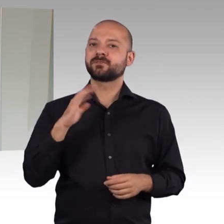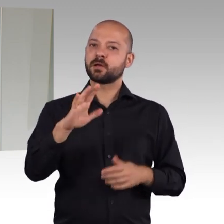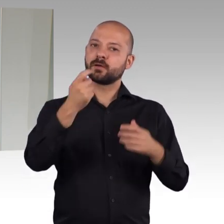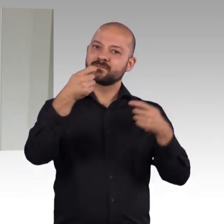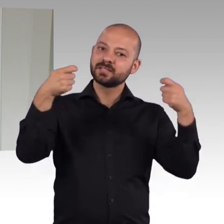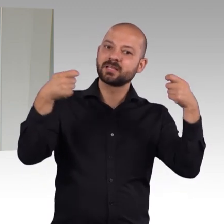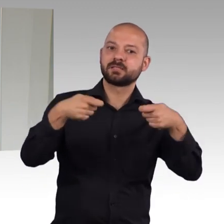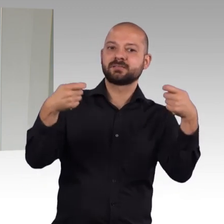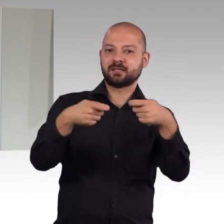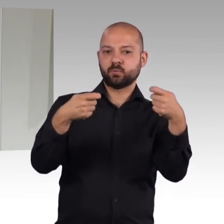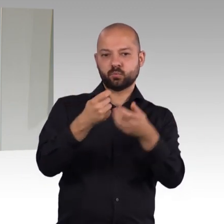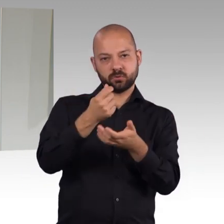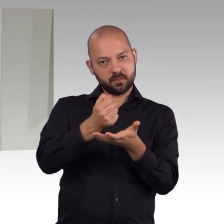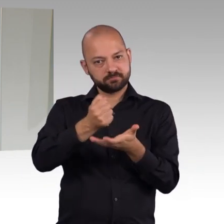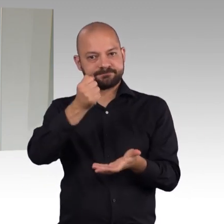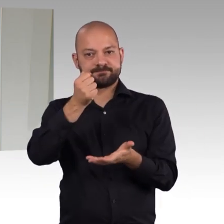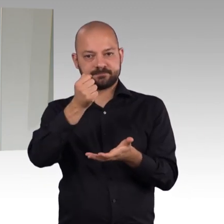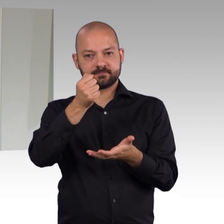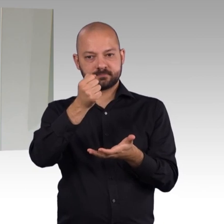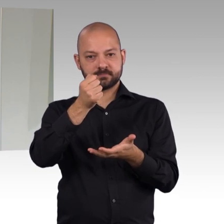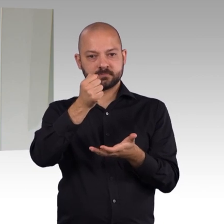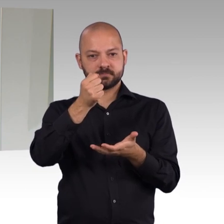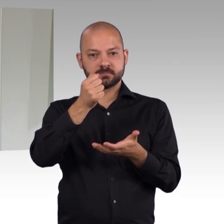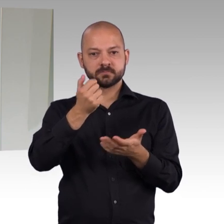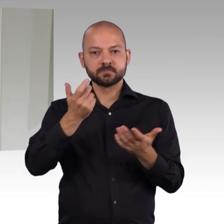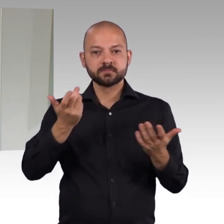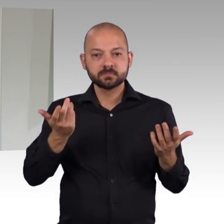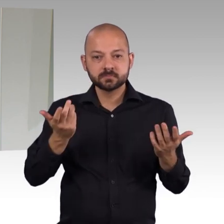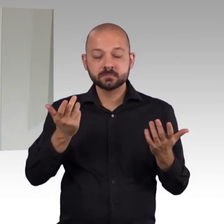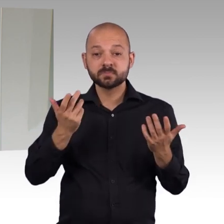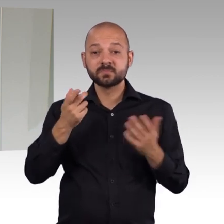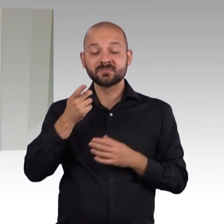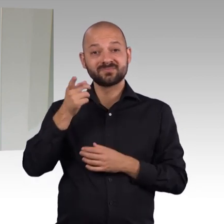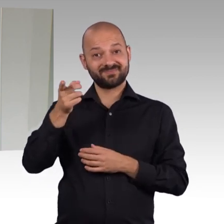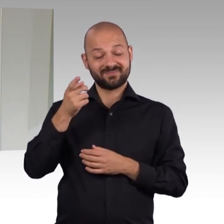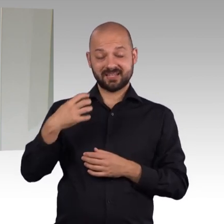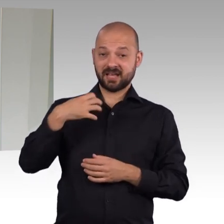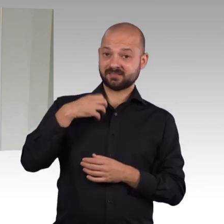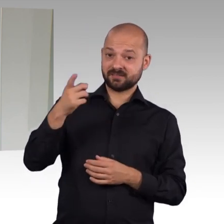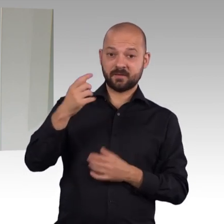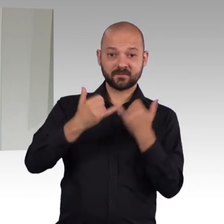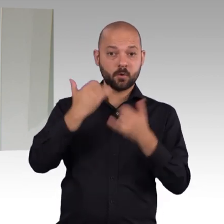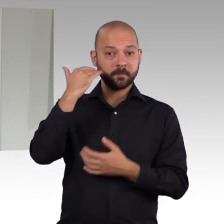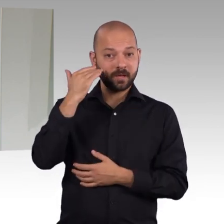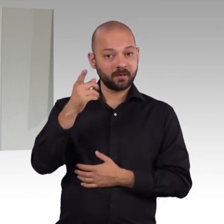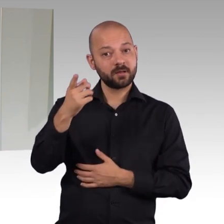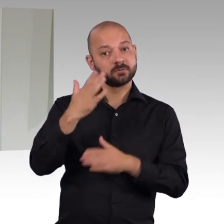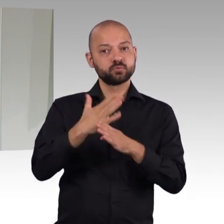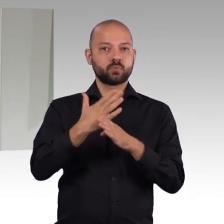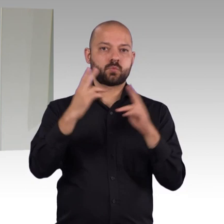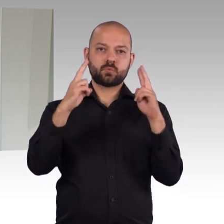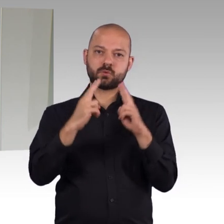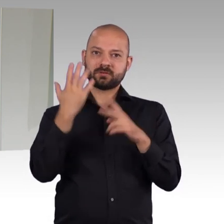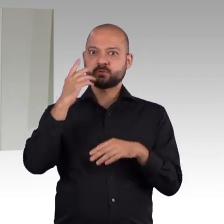dieses 1,5%-Ziel wird damit der gegenwärtigen mittelfristigen Finanzplanung erreicht werden. Wenn man rechnet,